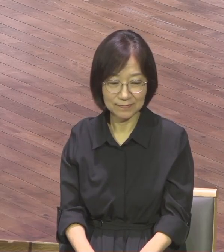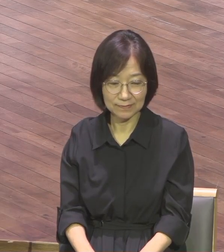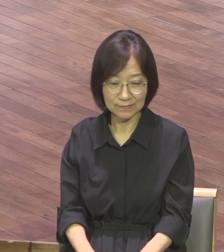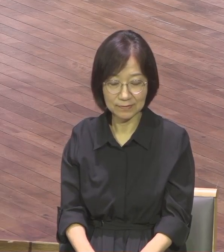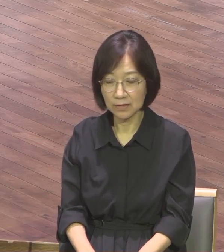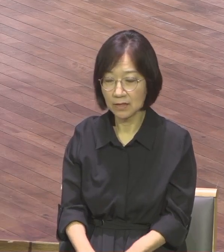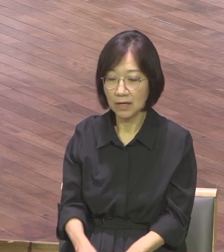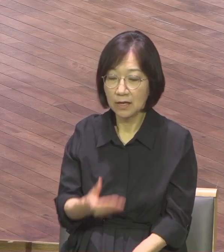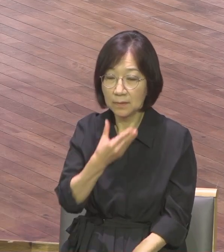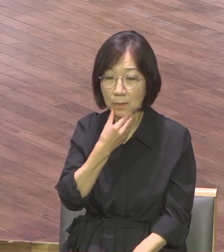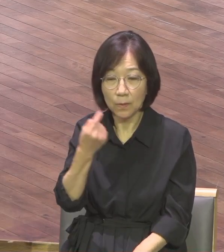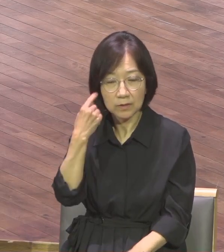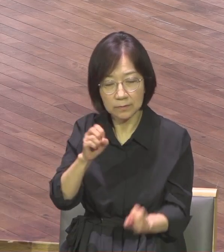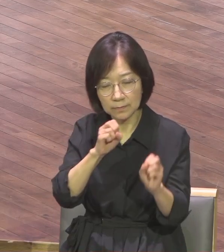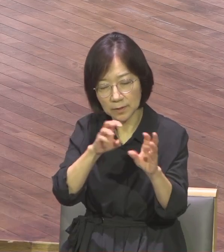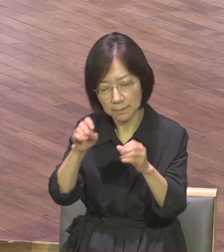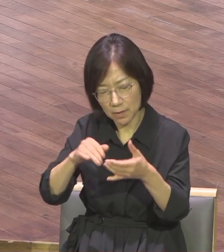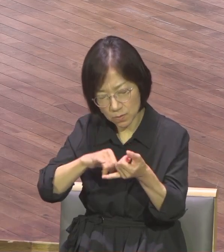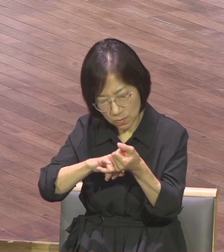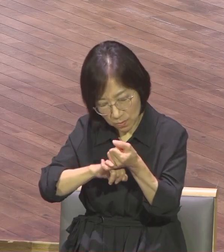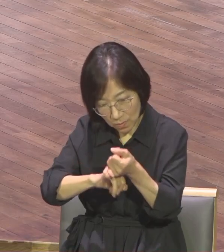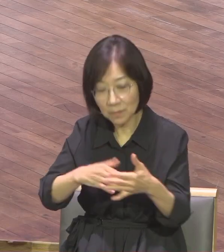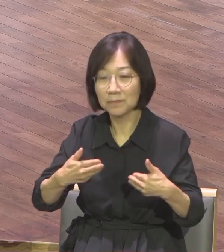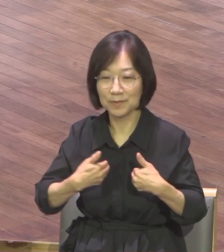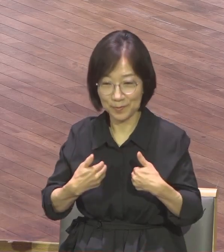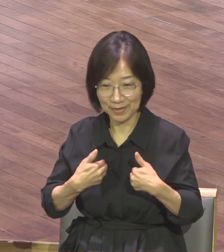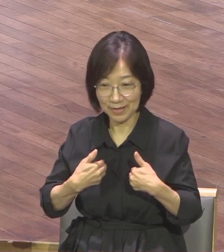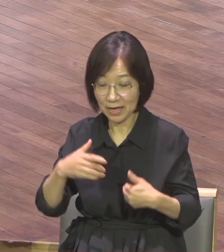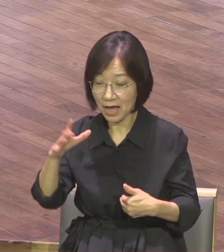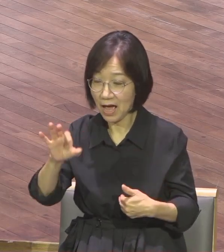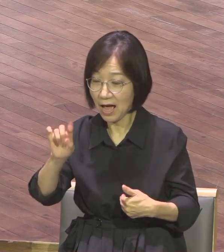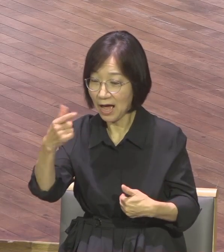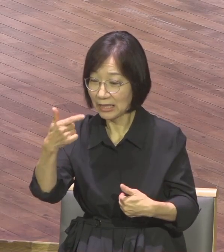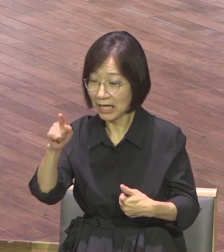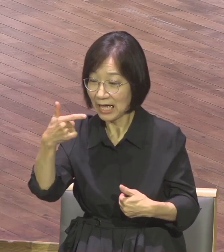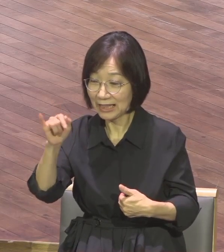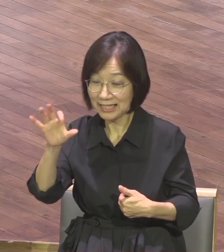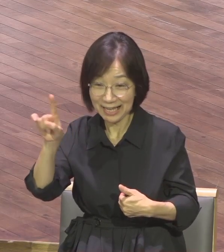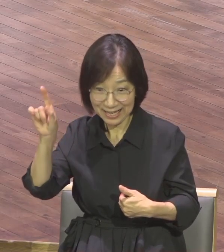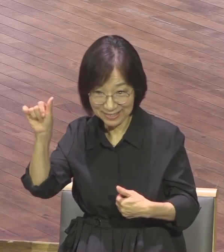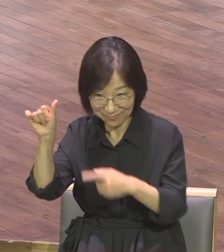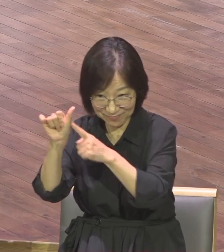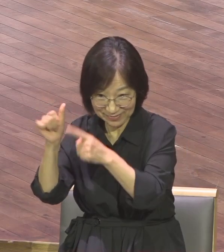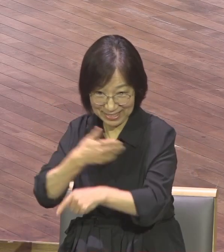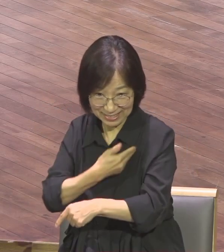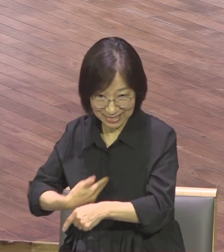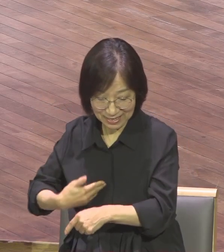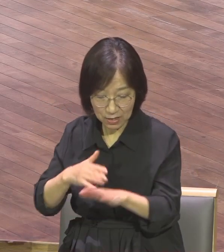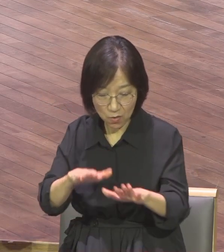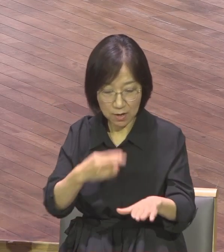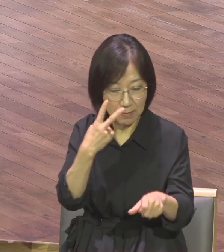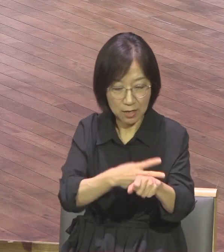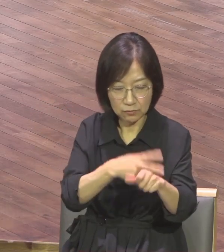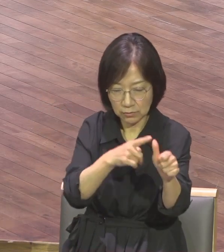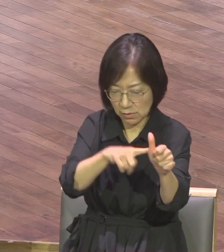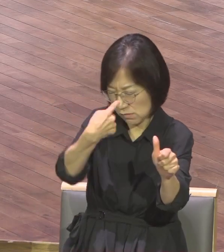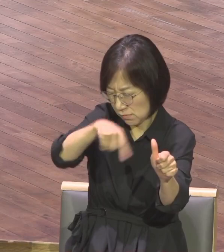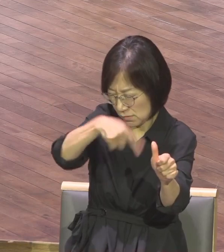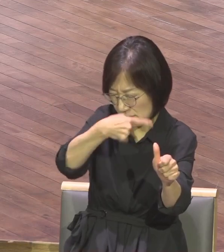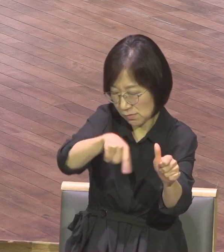분명한 이유와 근거를 너 복음을 증거해야 될 이유 근거 왜 복음을 전해야 되느냐 왜 선교를 해야